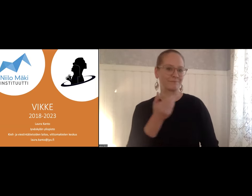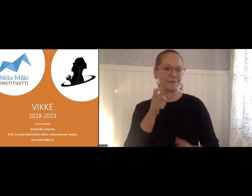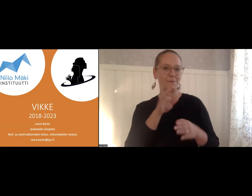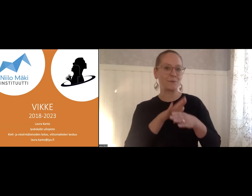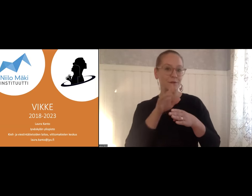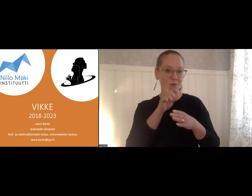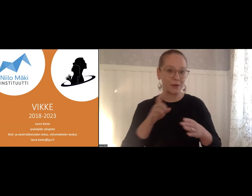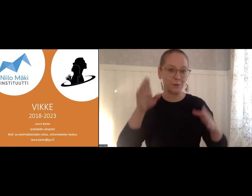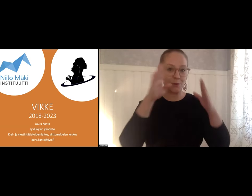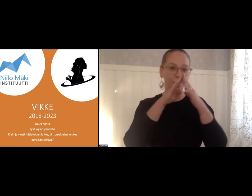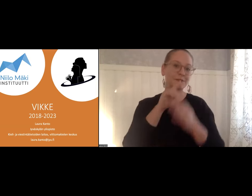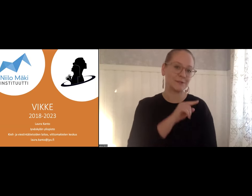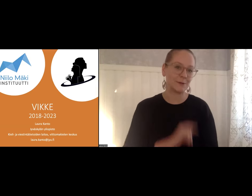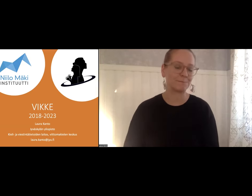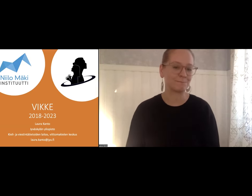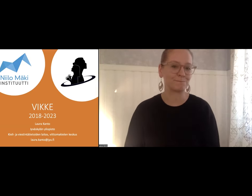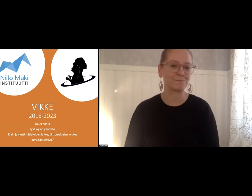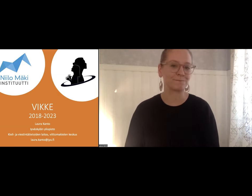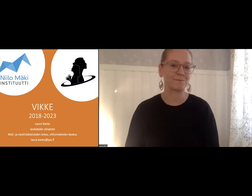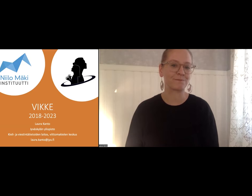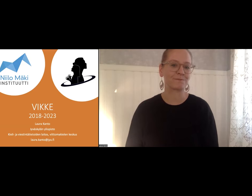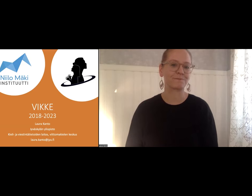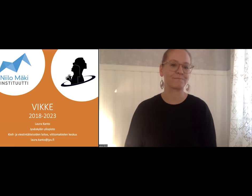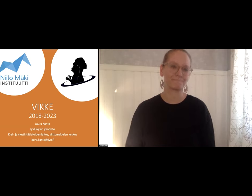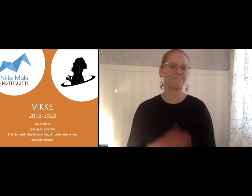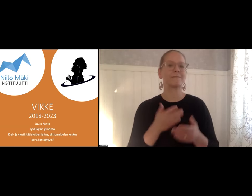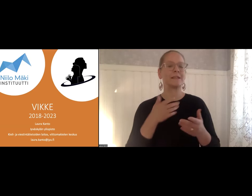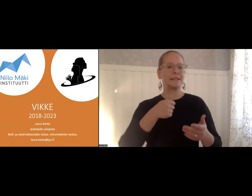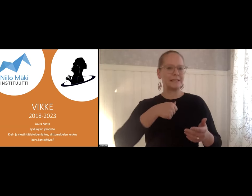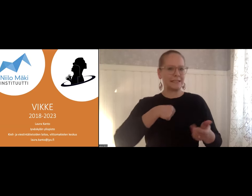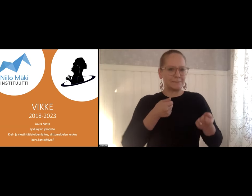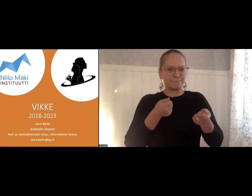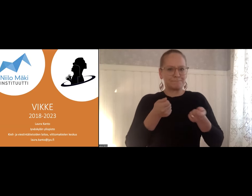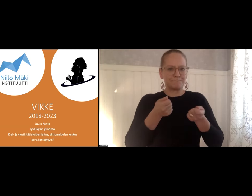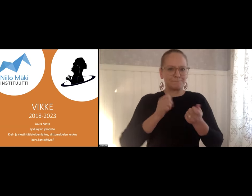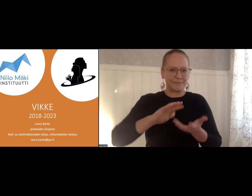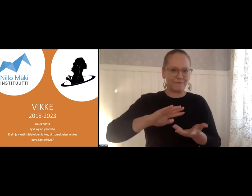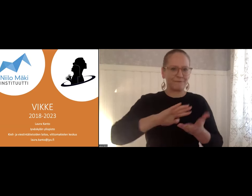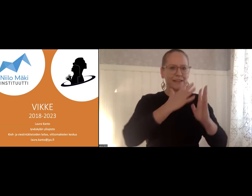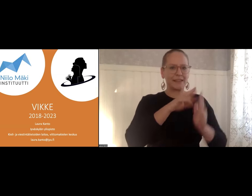Nimeni on Laura Kanto ja tulen Jyväskylän yliopistolta.